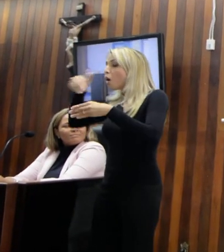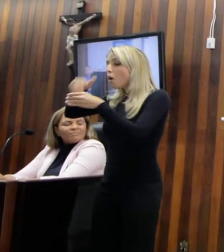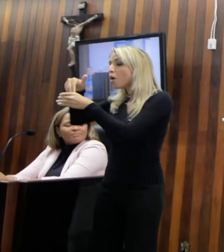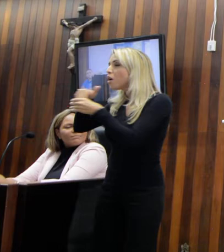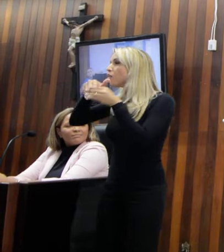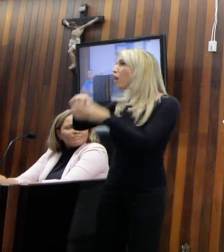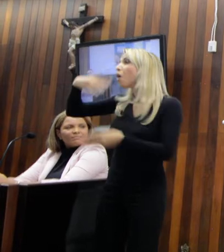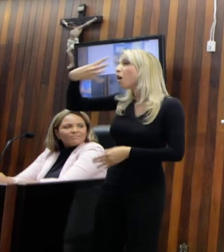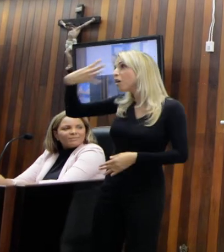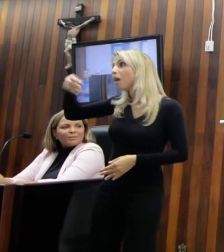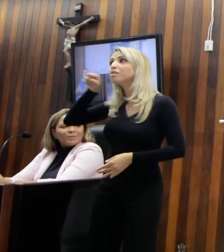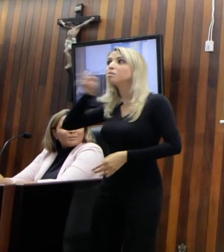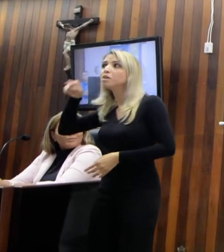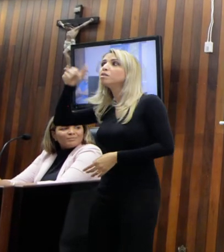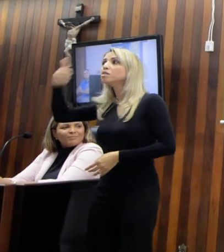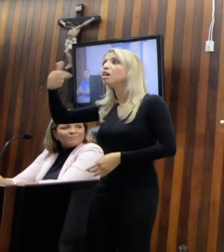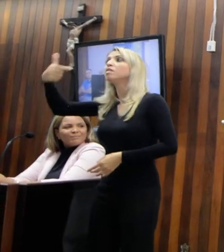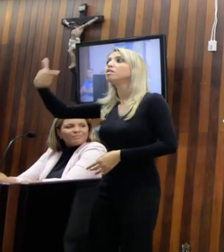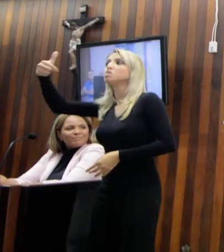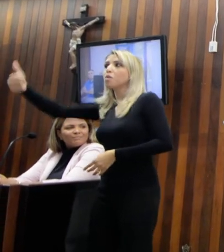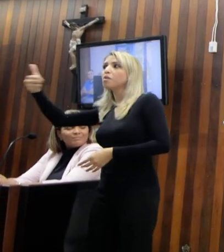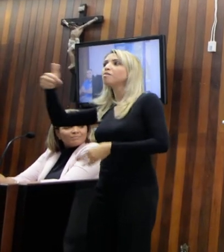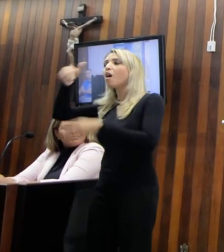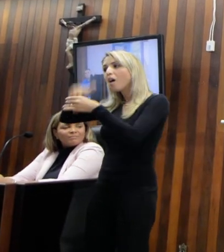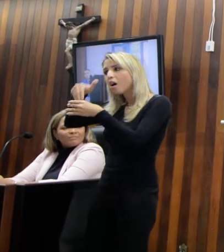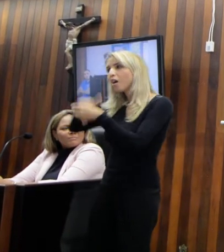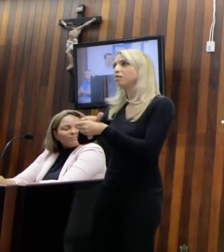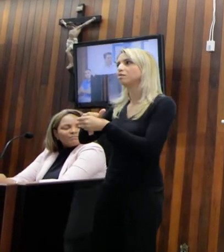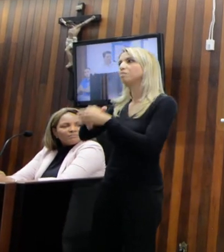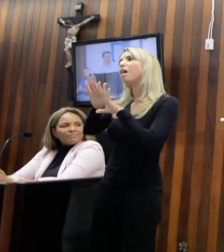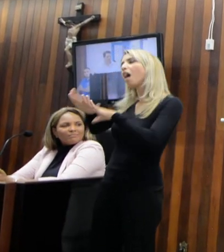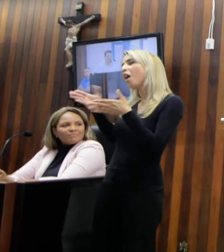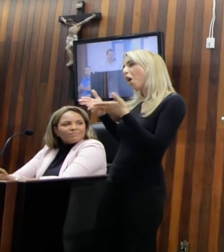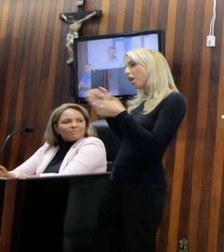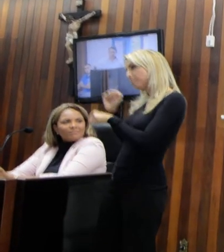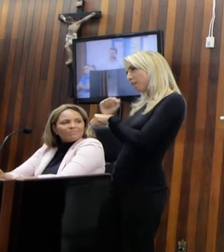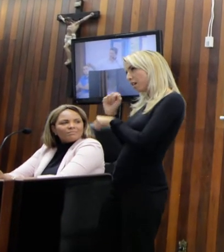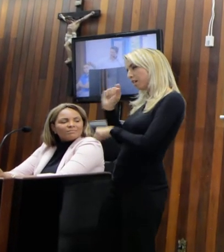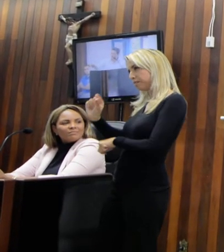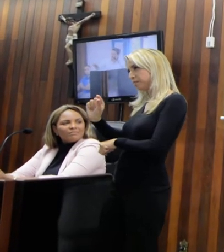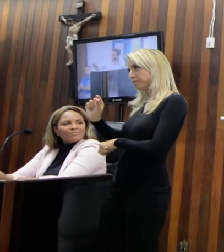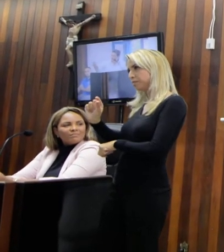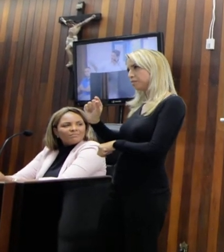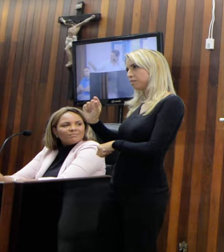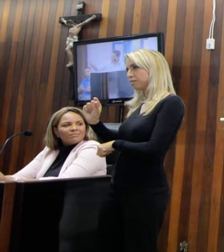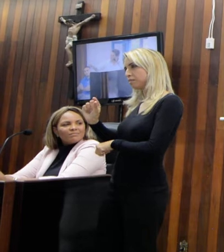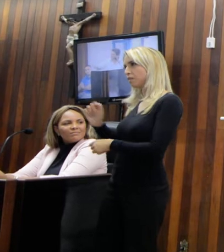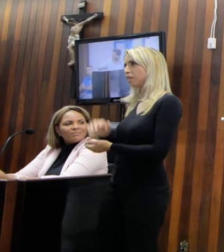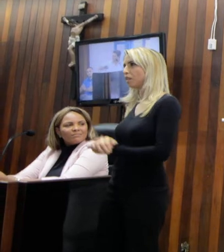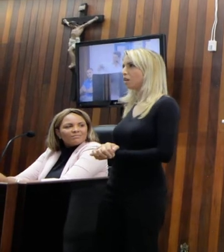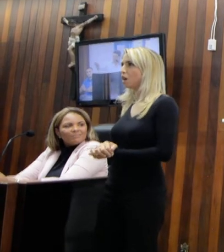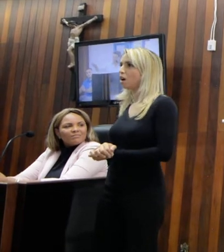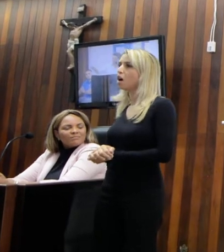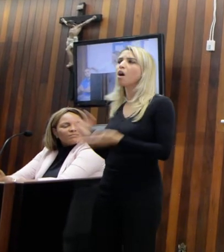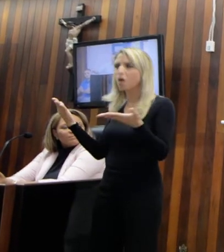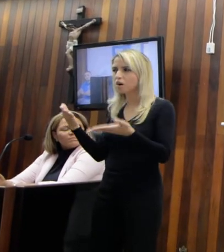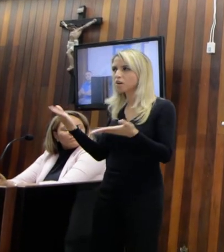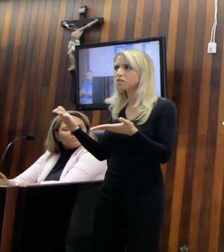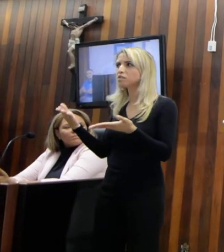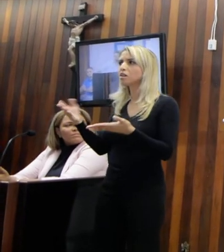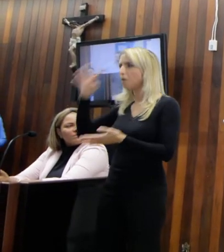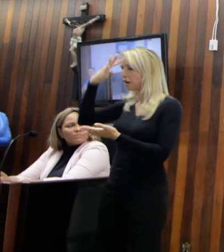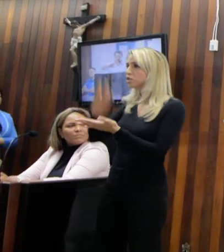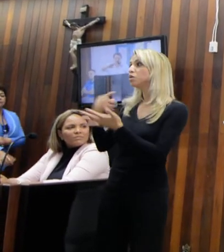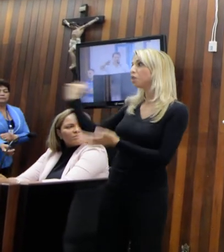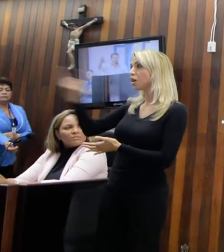44.121 votos. E aí eu dou um intervalo aqui. Hoje, o político, isso vale para todos,